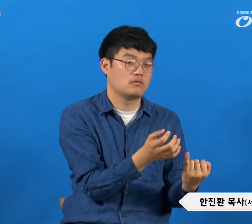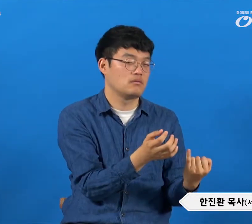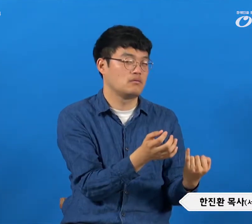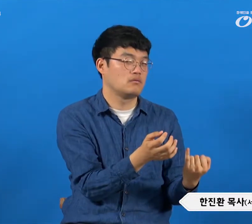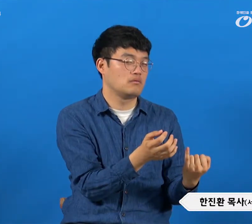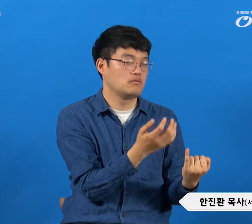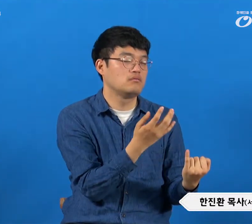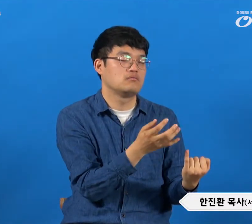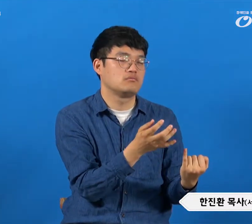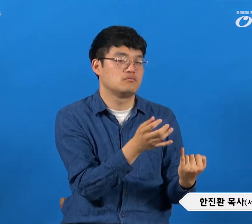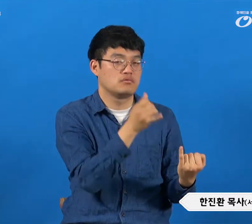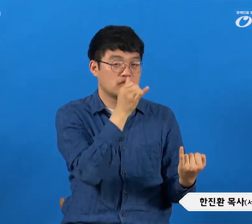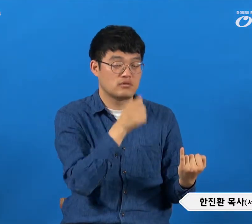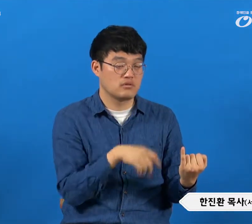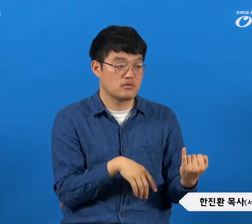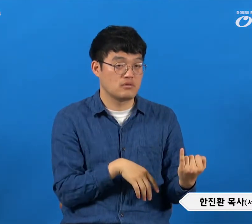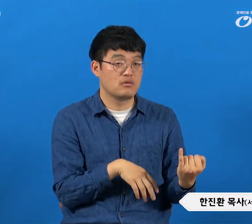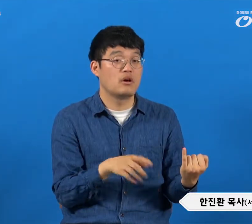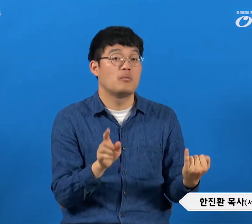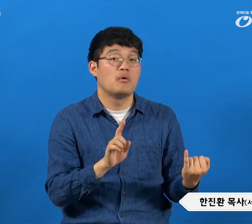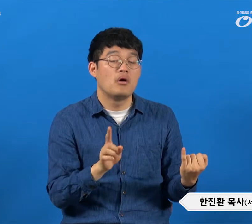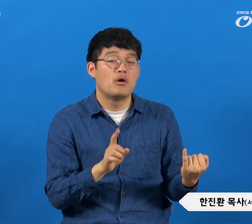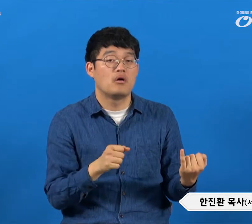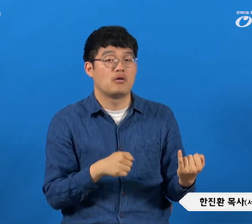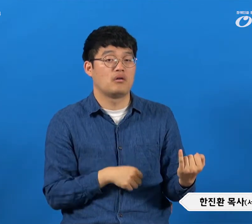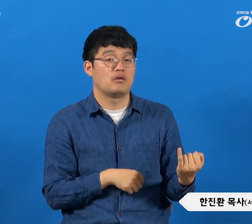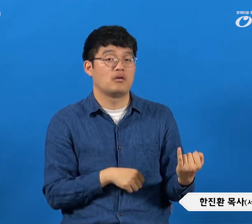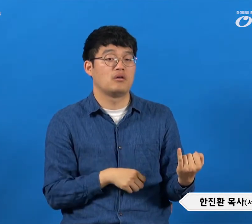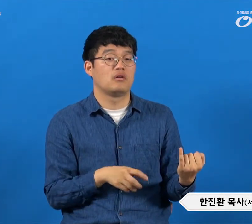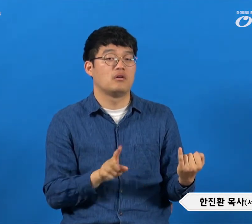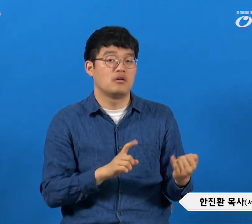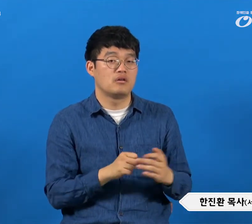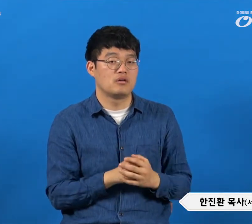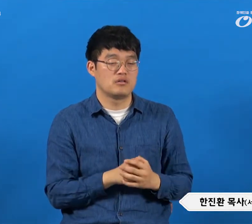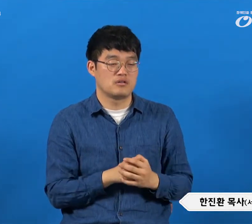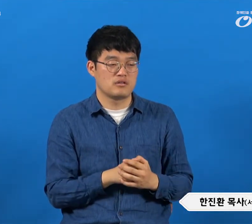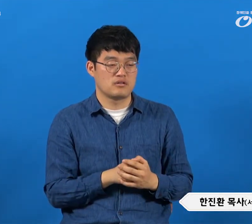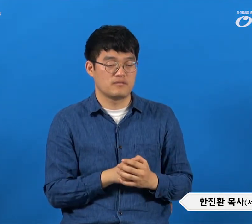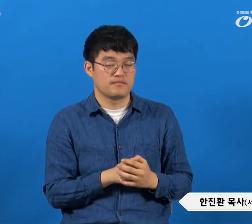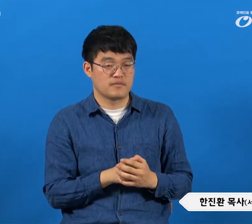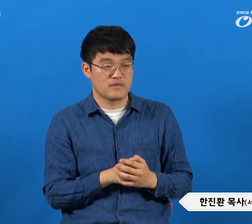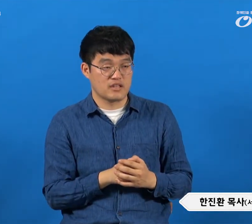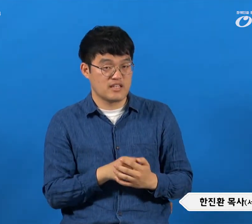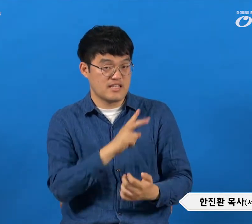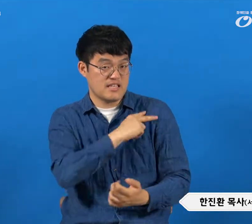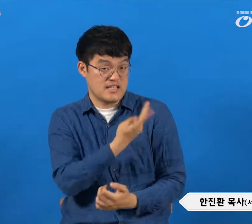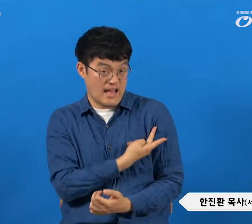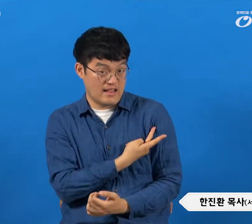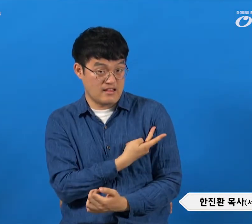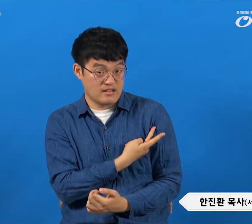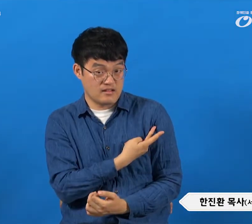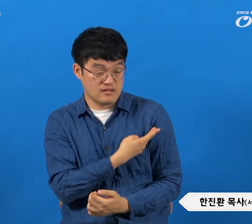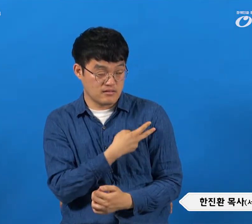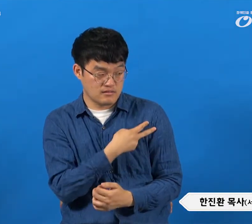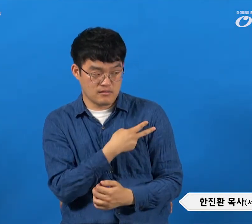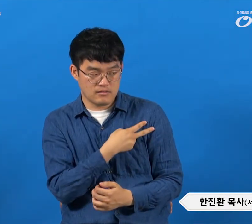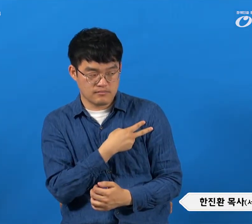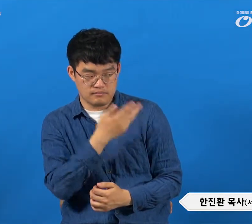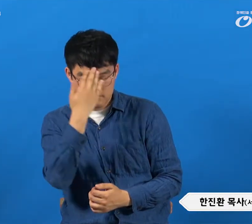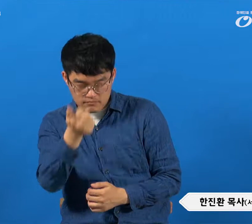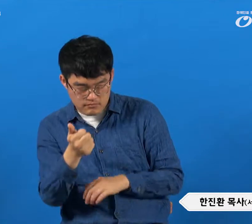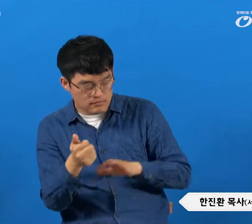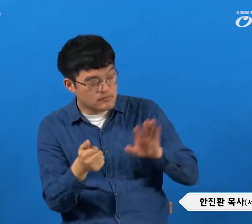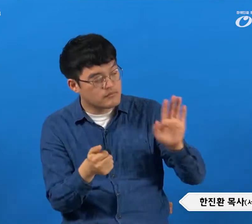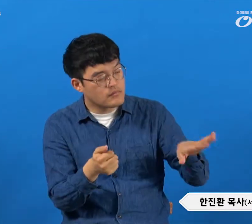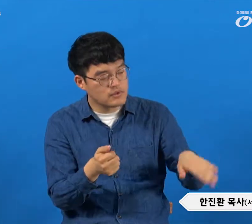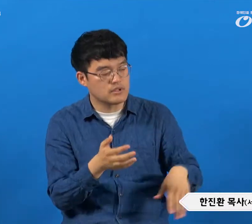교주가 말하는 게 그거 아닙니까? 박정희 대통령 음성을 나는 신접해서 듣는다. 당신에게 이렇게 말한다.